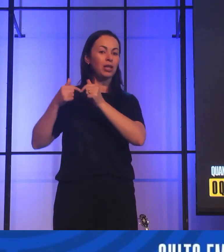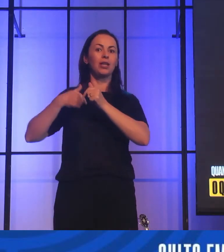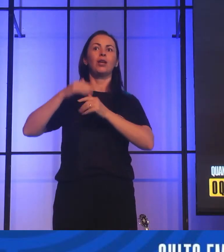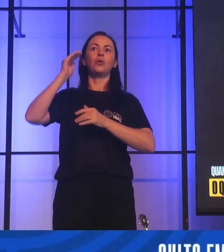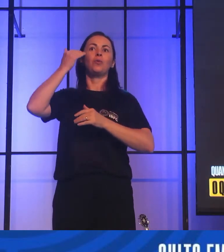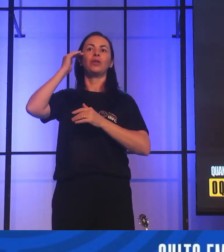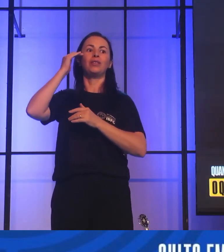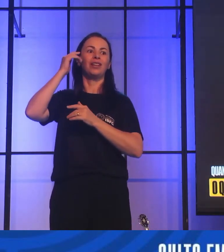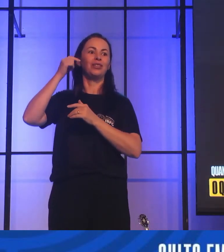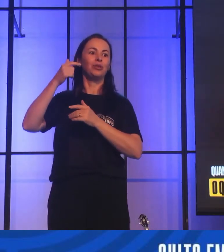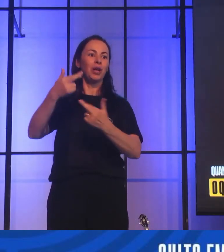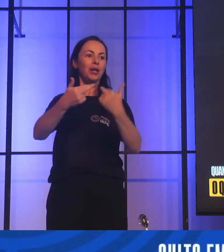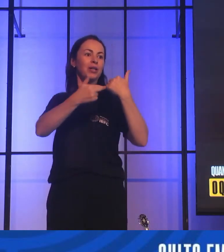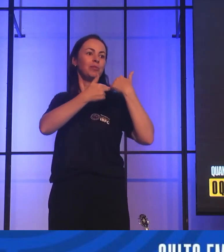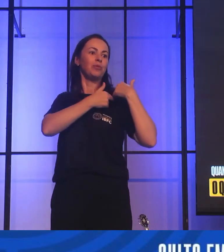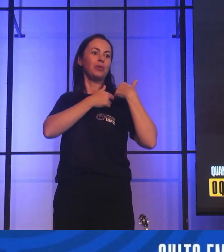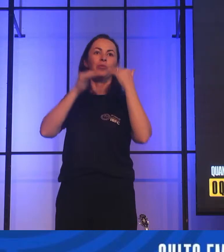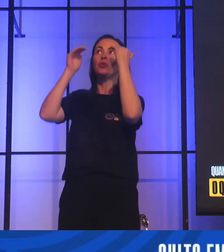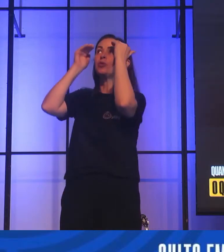outras pessoas.